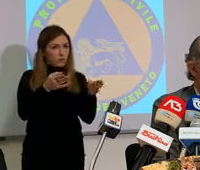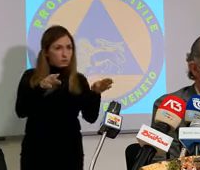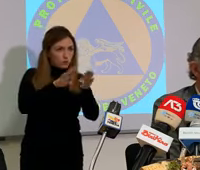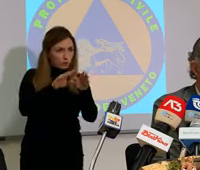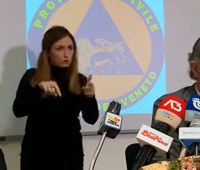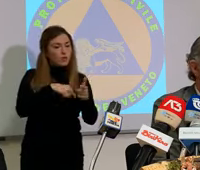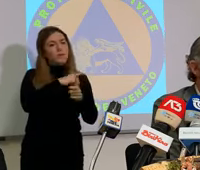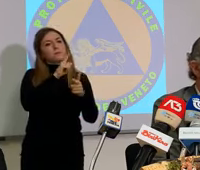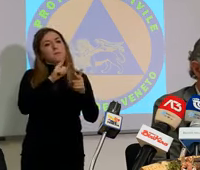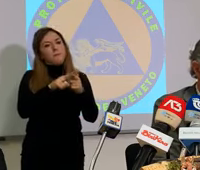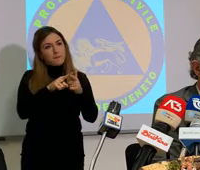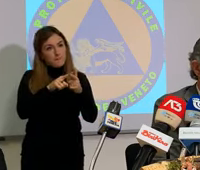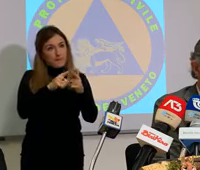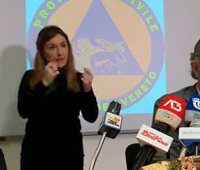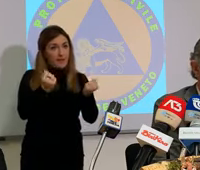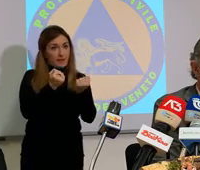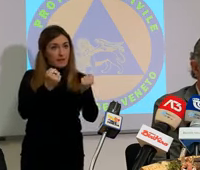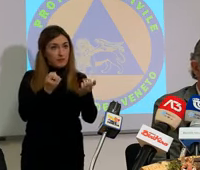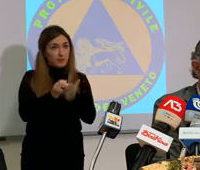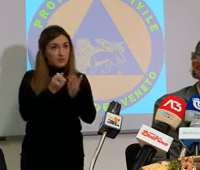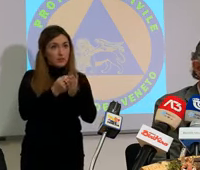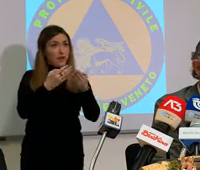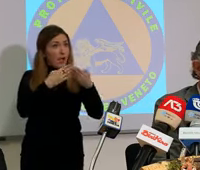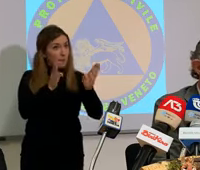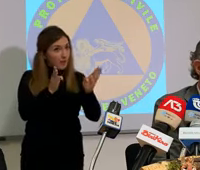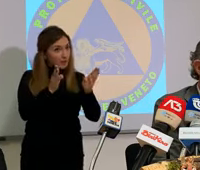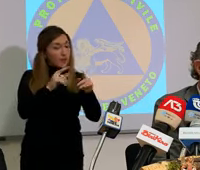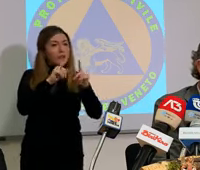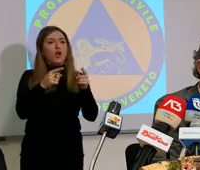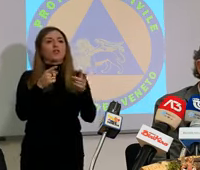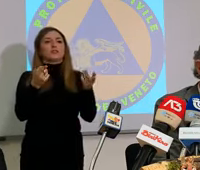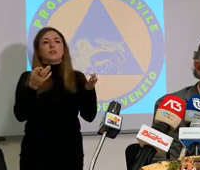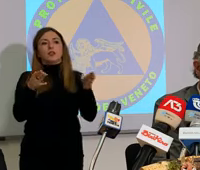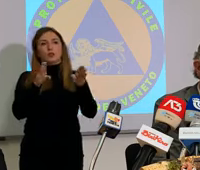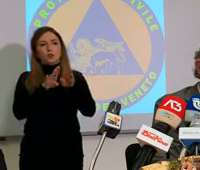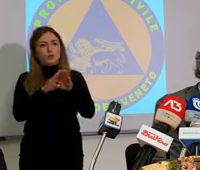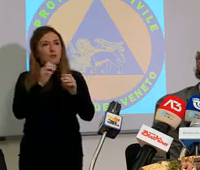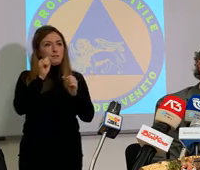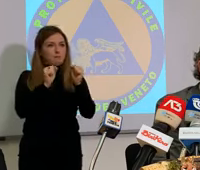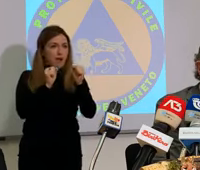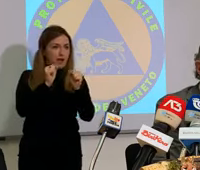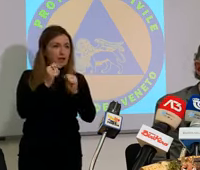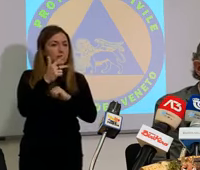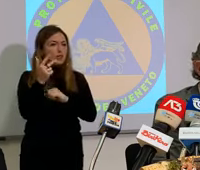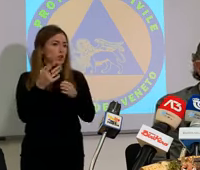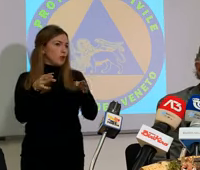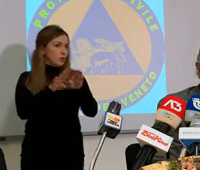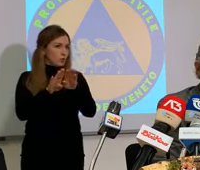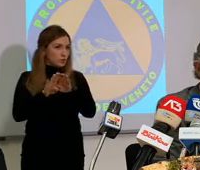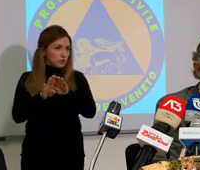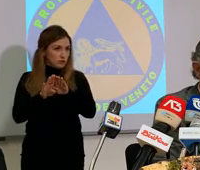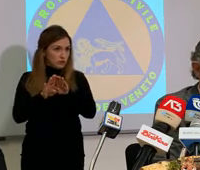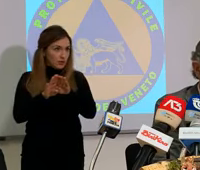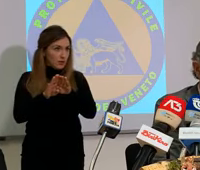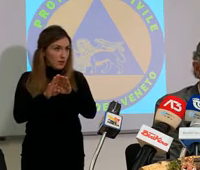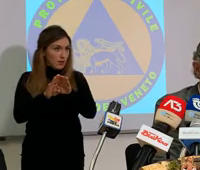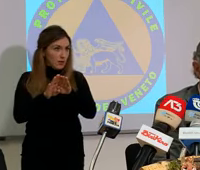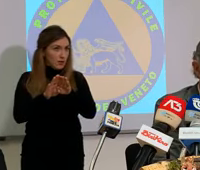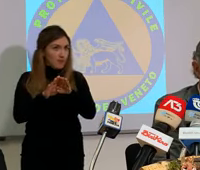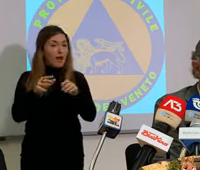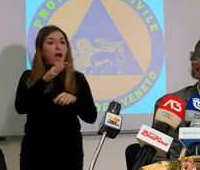comunale chiuso attività produttive aperte chiusura dei negozi e dei bar e dei ristoranti però comunque non è l'organo che abbiamo fatto